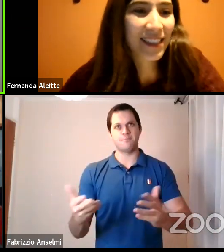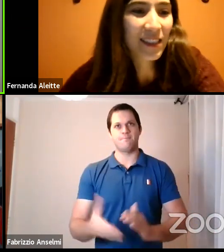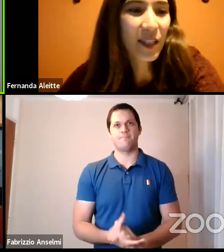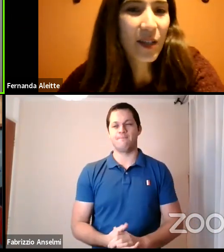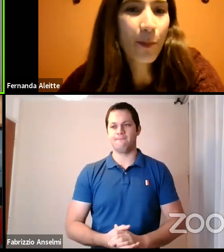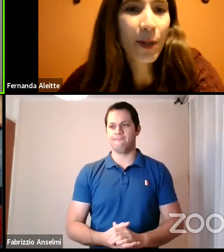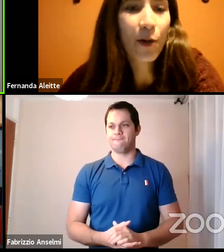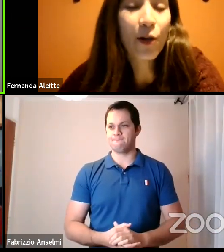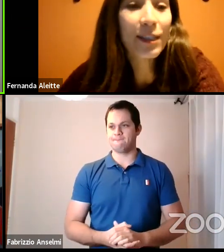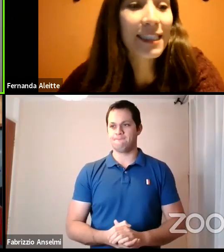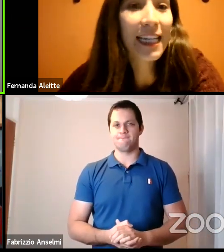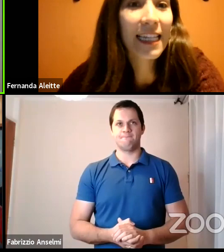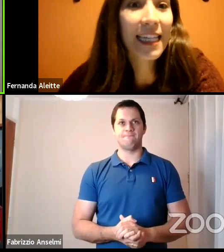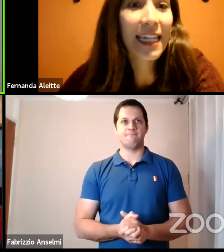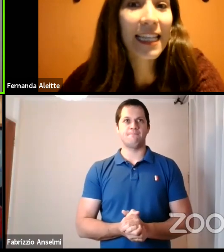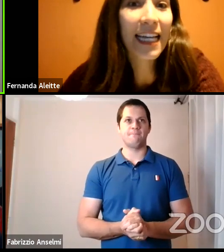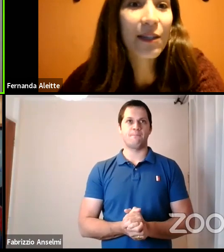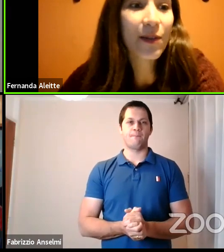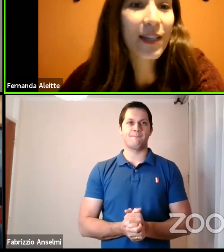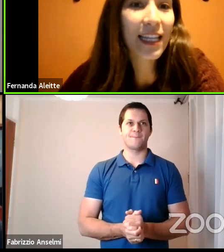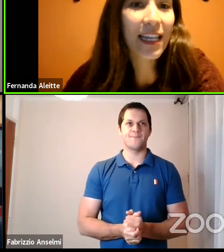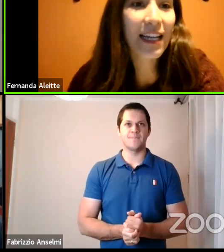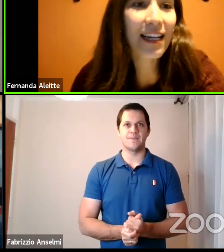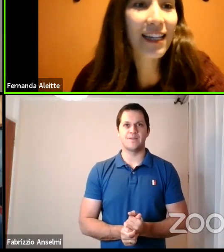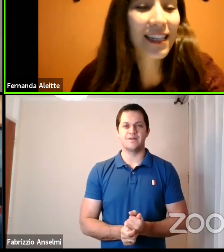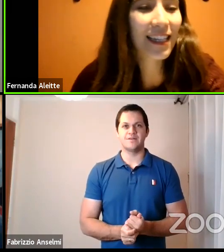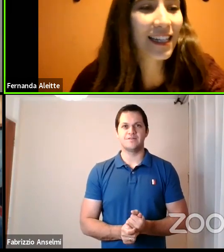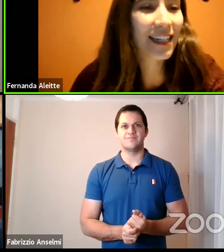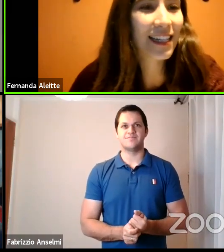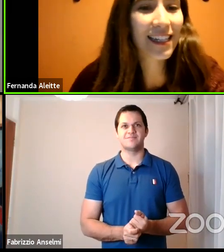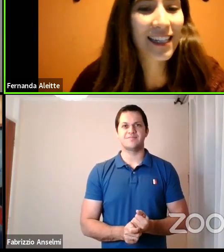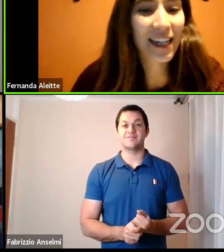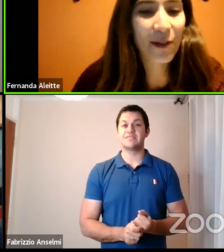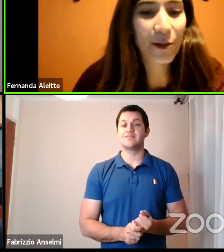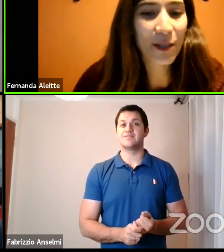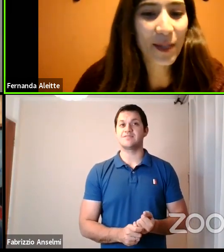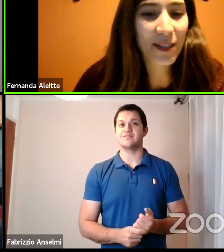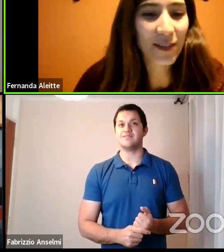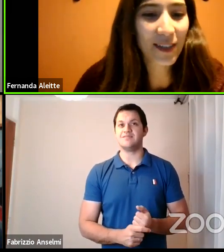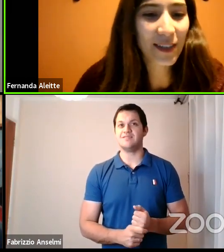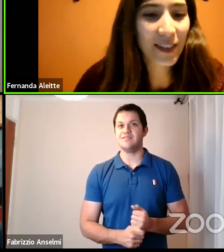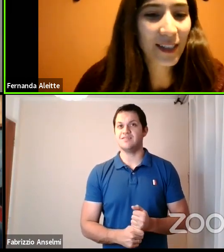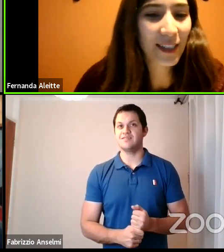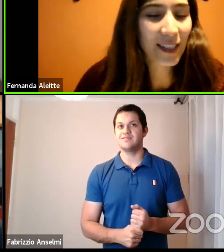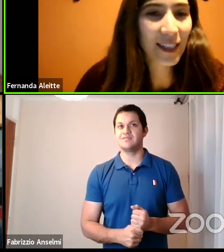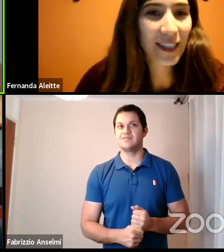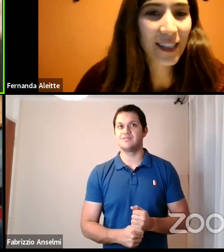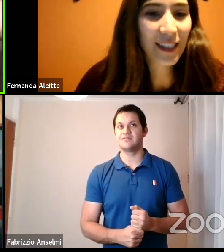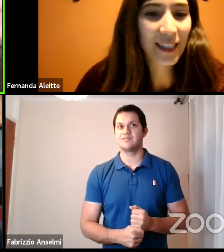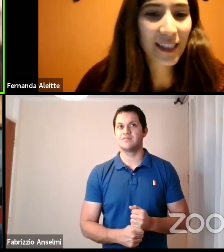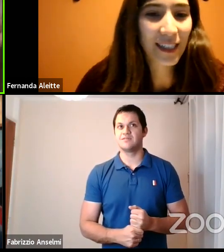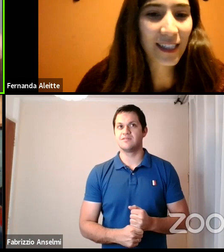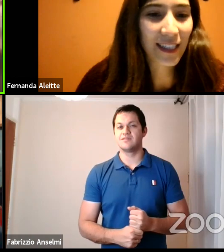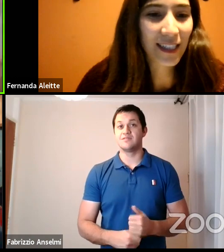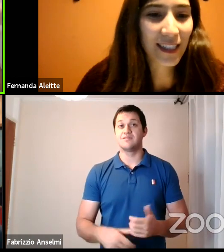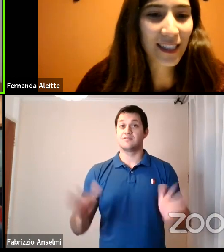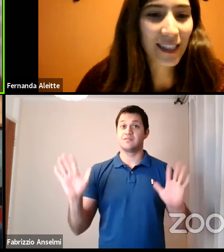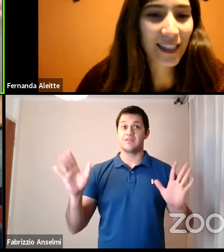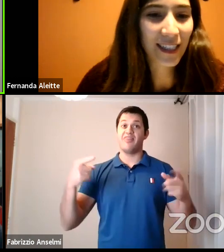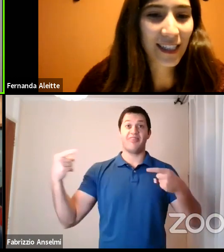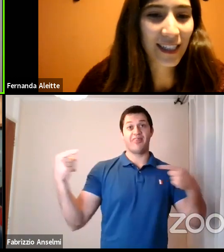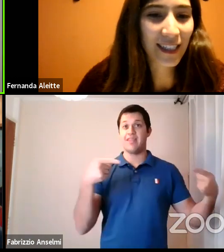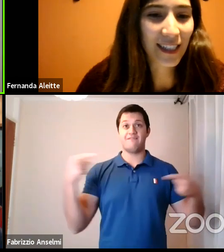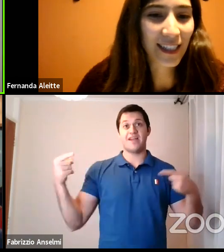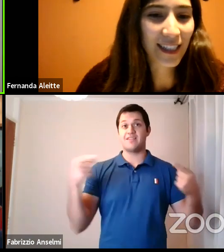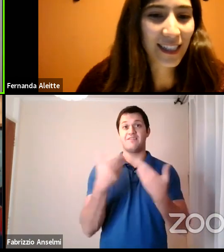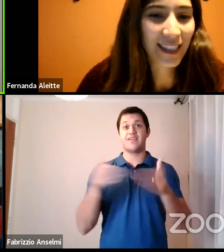Perfecto. Déjame ver si... Pero no sé si el dato del reconocimiento... Aquí el debate está abierto, pueden conversar entre